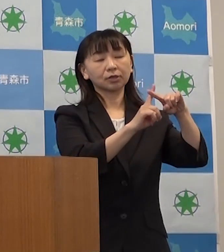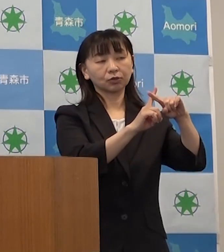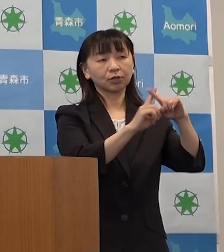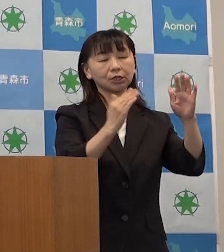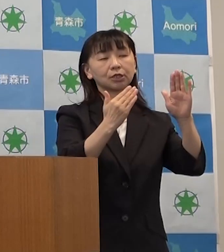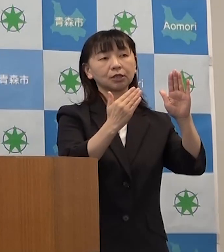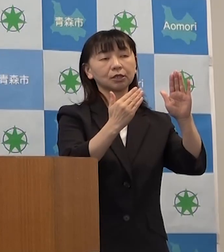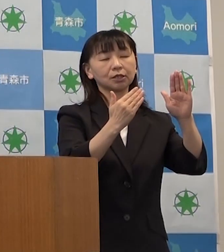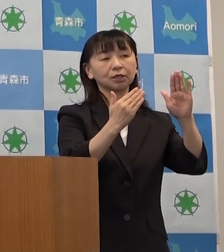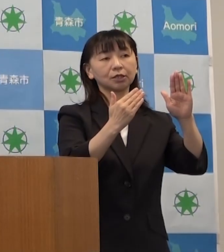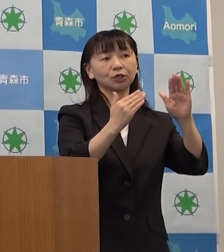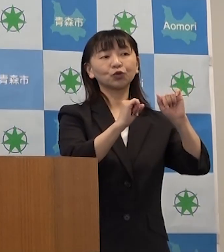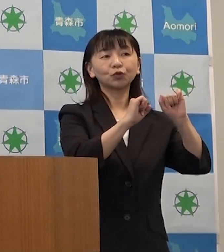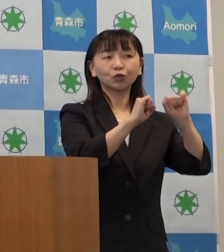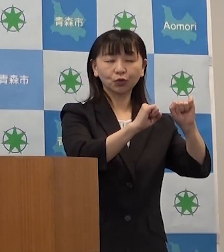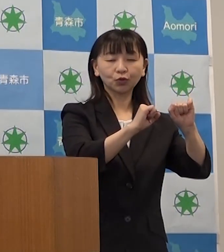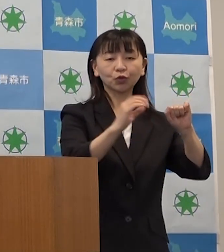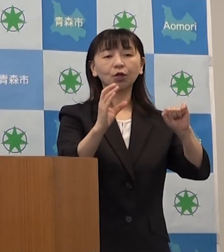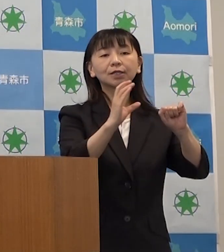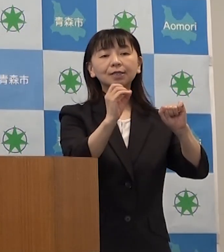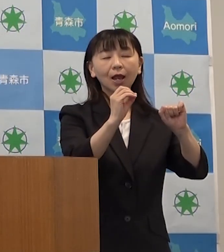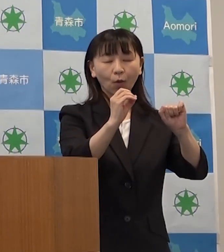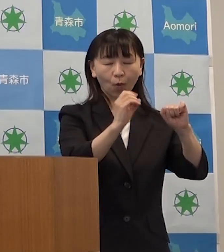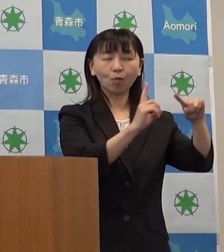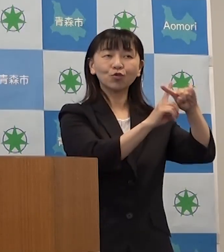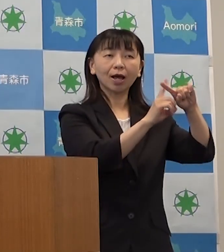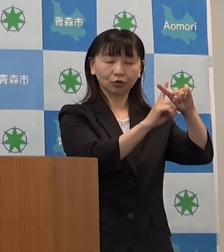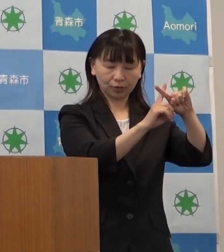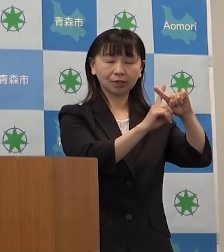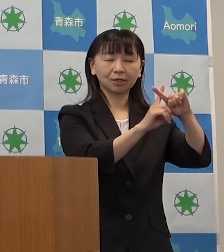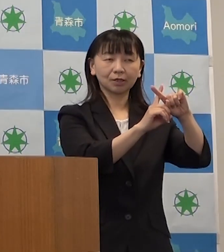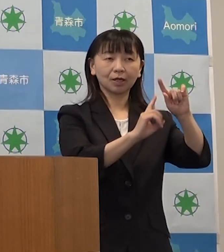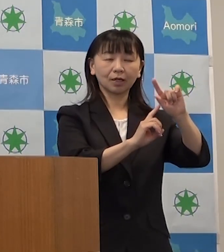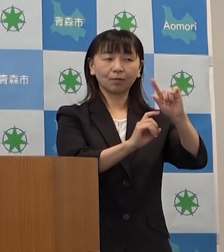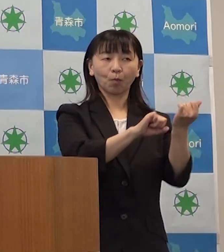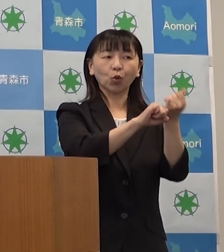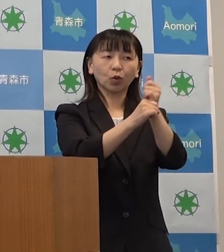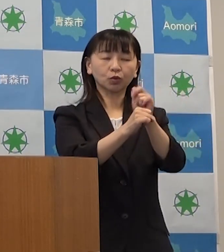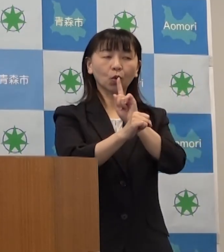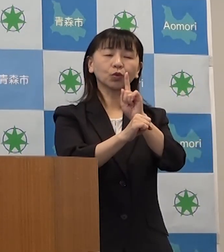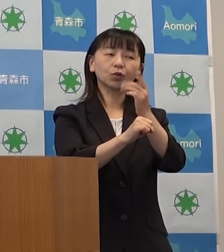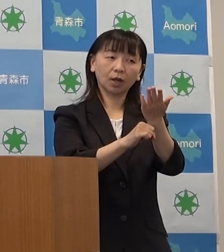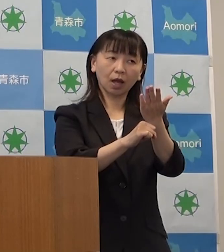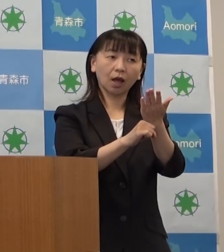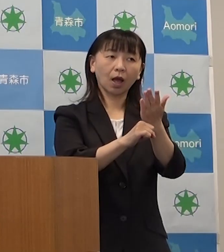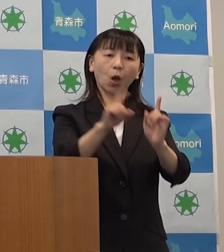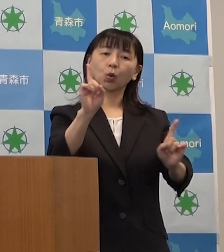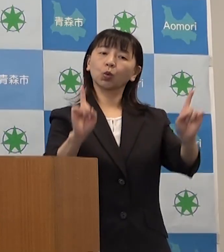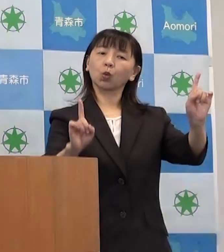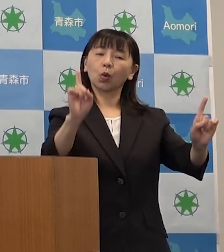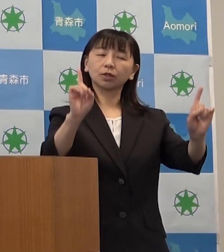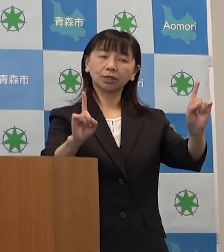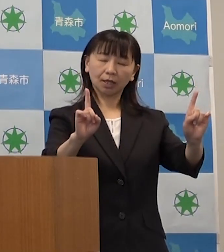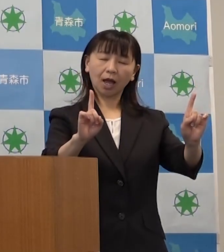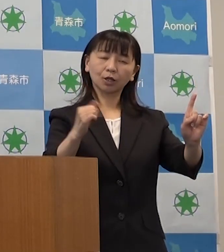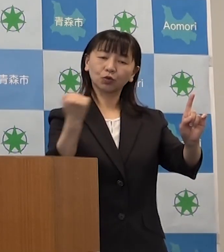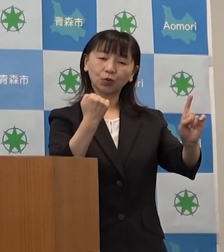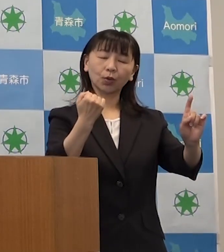ていう、なんて言うんでしょうか、ゼロをプラスにしていく、1をプラスにしていくっていうんでしょうか、ニュアンスとしては どっちが強い会